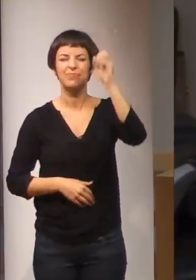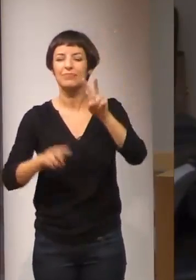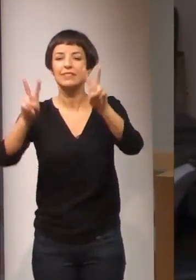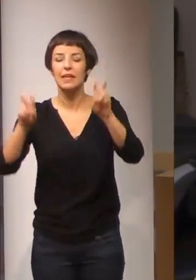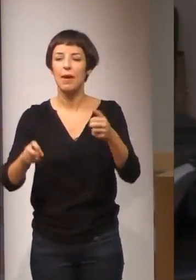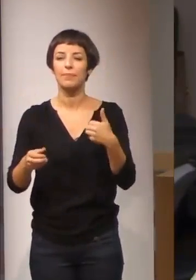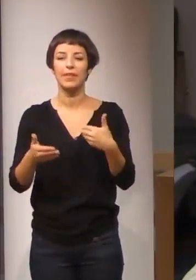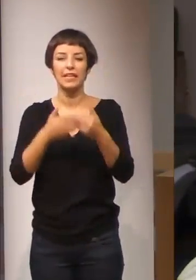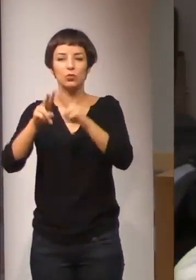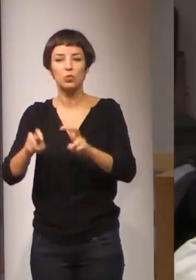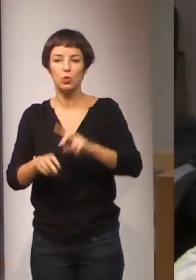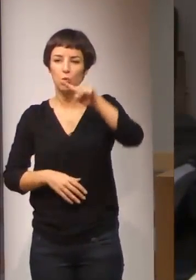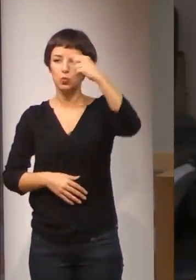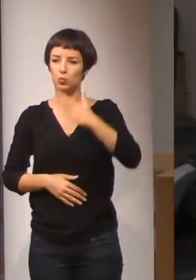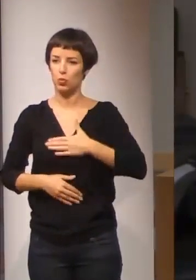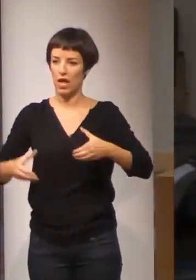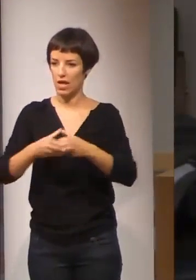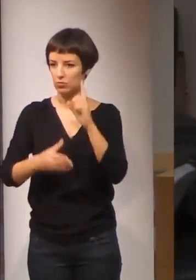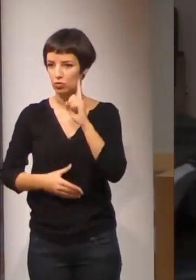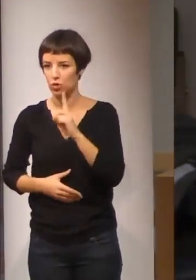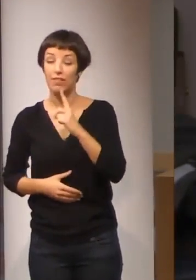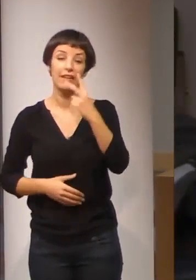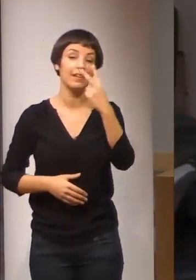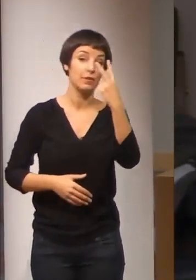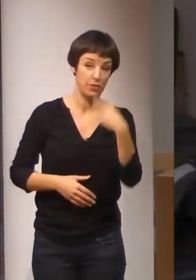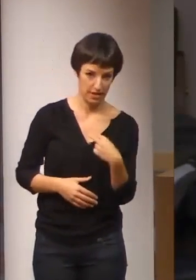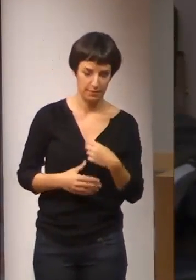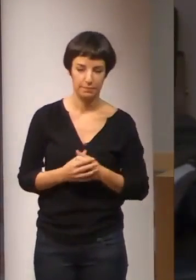estudios culturales sobre la comunidad sorda y ciega.